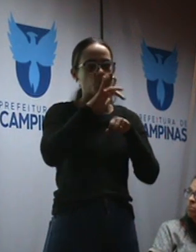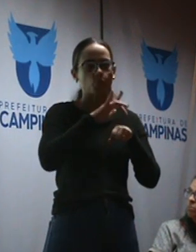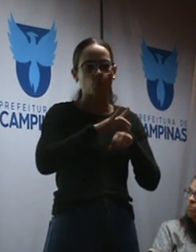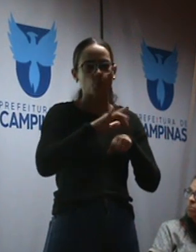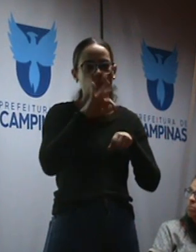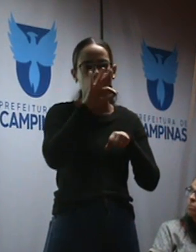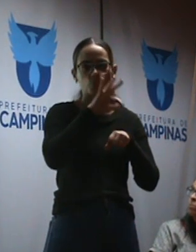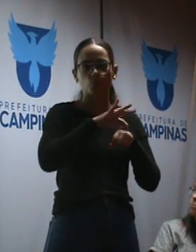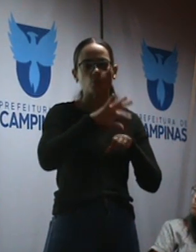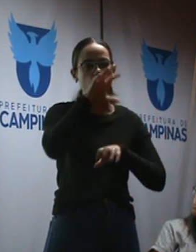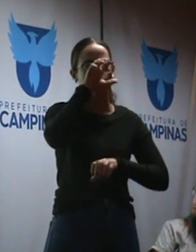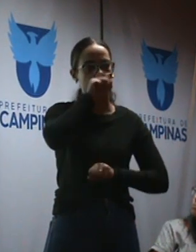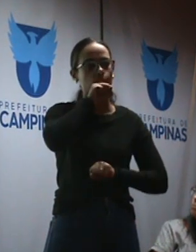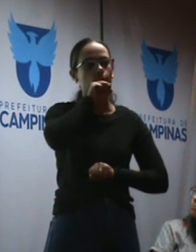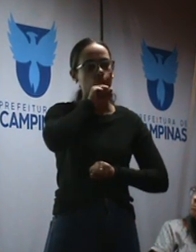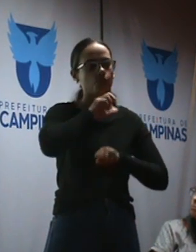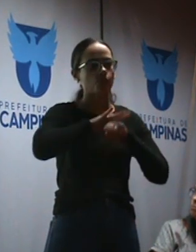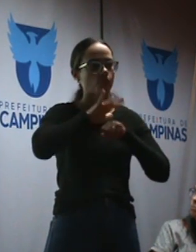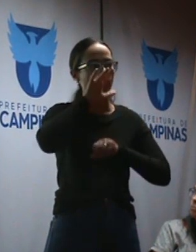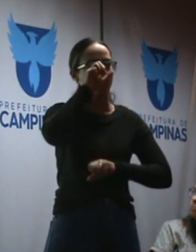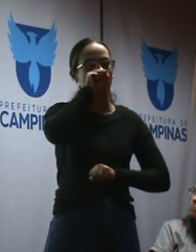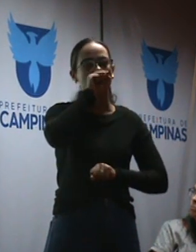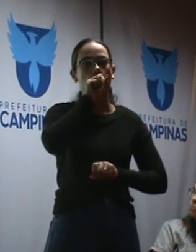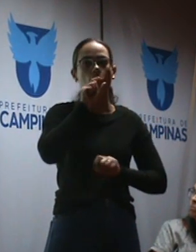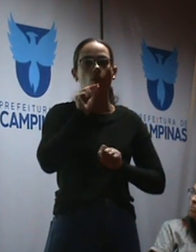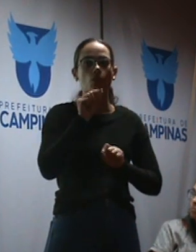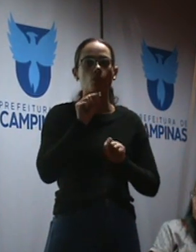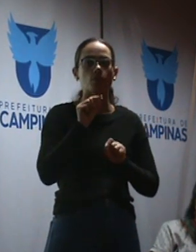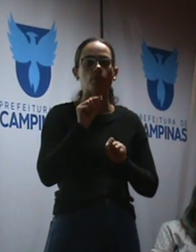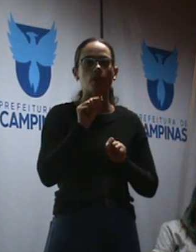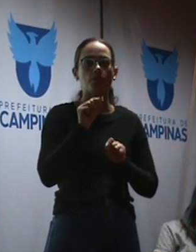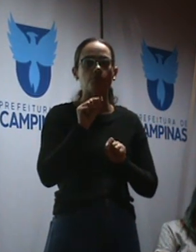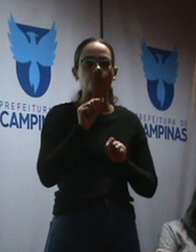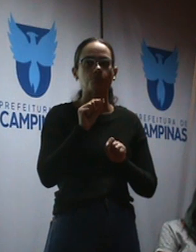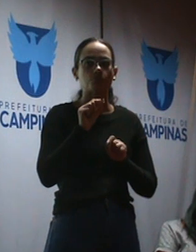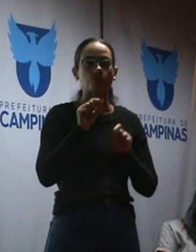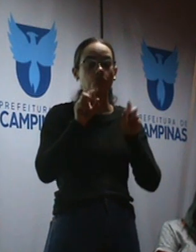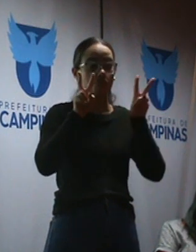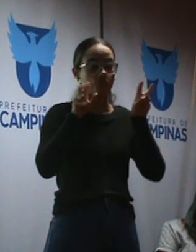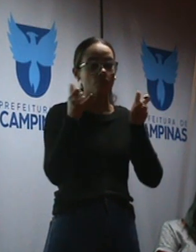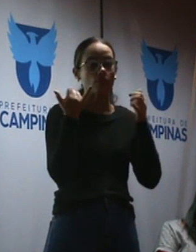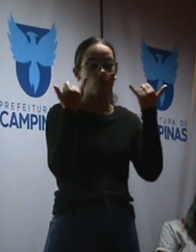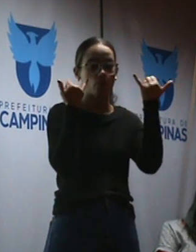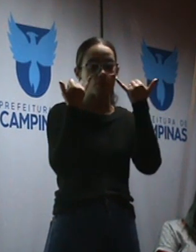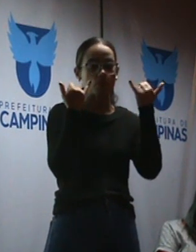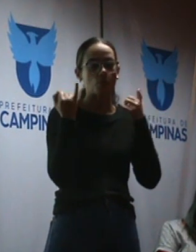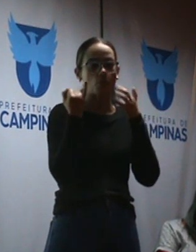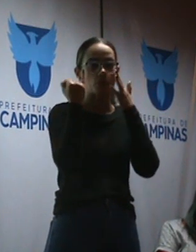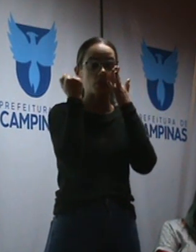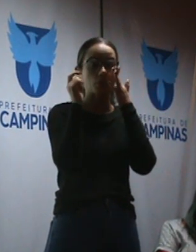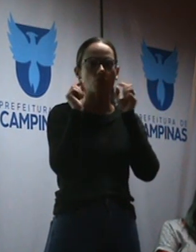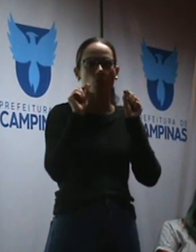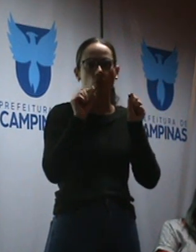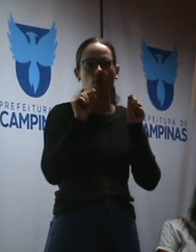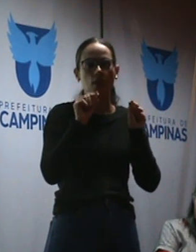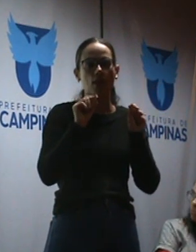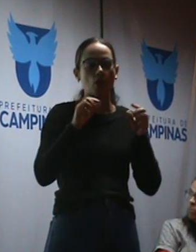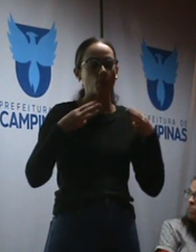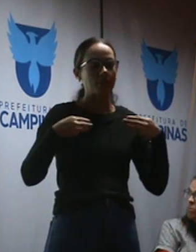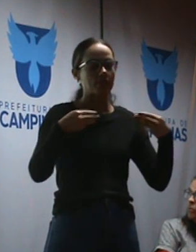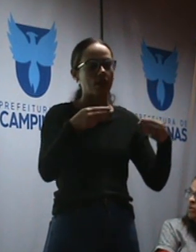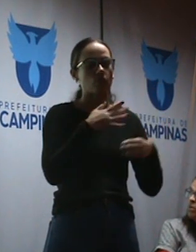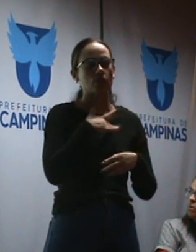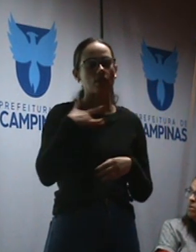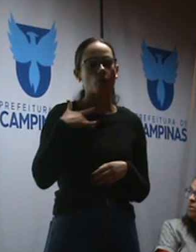para dengue. Um detalhe que eu esqueci de comentar anteriormente é que a estimativa do Ministério para os casos do país são